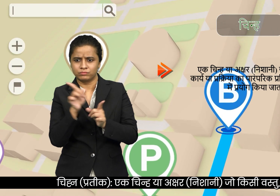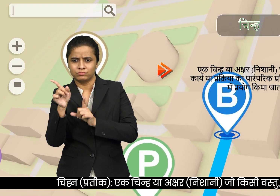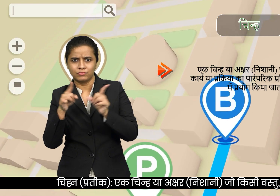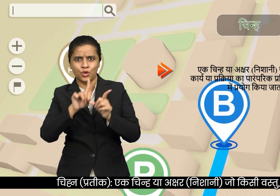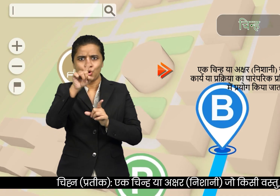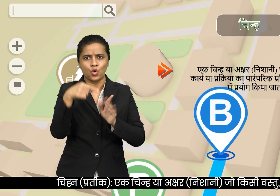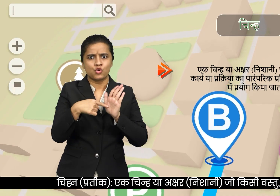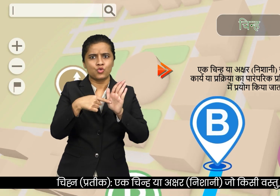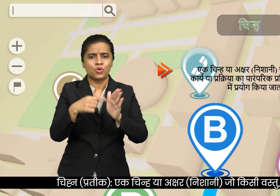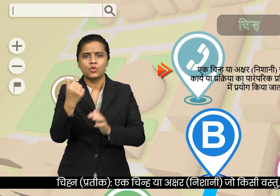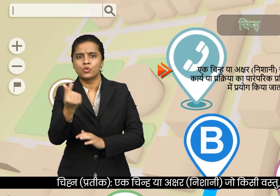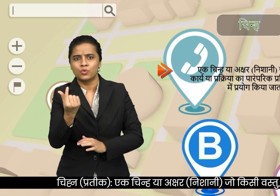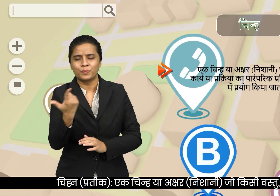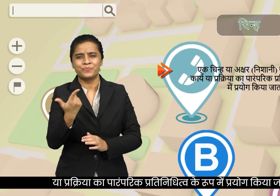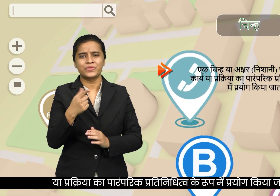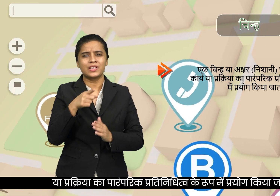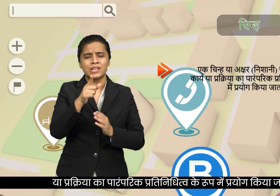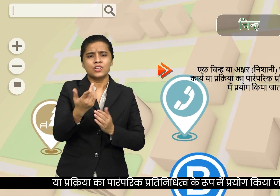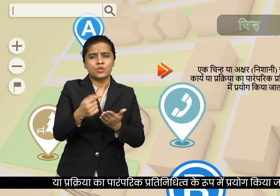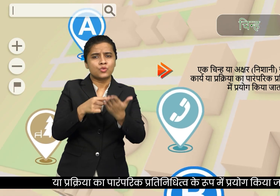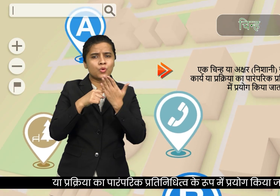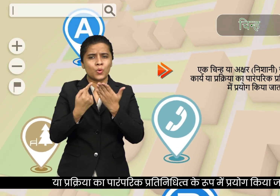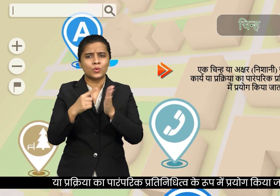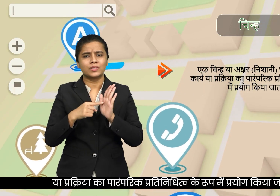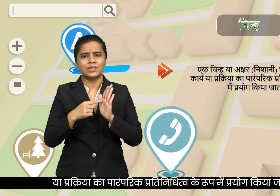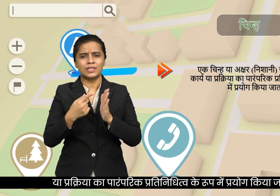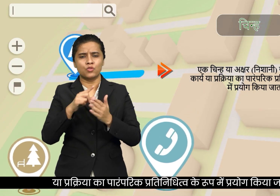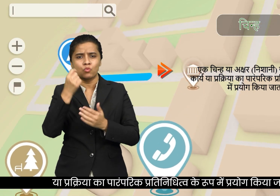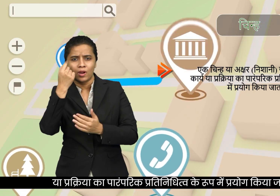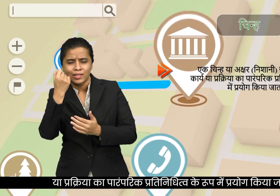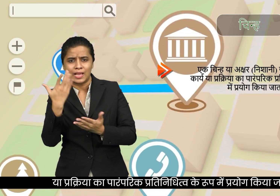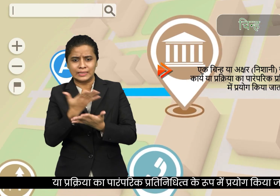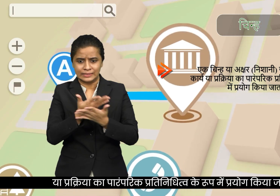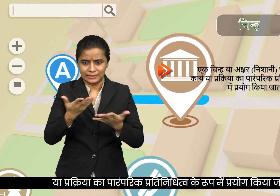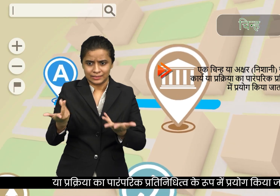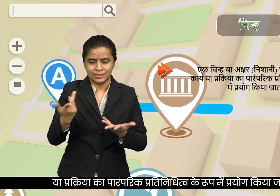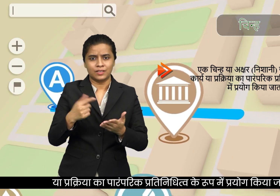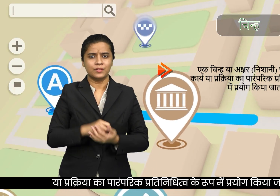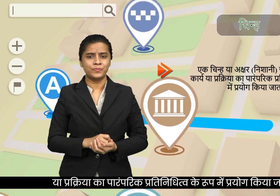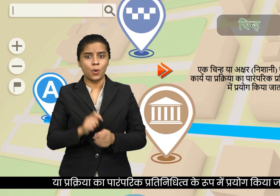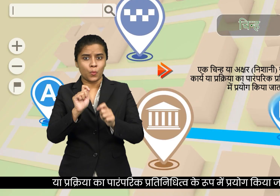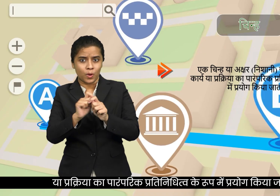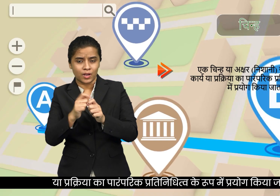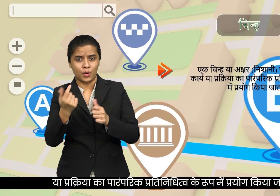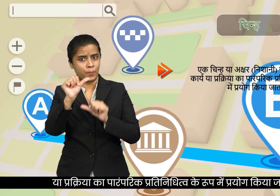जो किसी वस्तु, कार्य या प्रक्रिया का पारंपरिक प्रतिनिधित्व के रूप में प्रयोग किया जाता है।